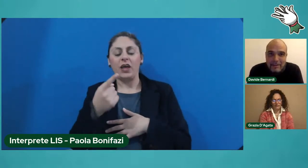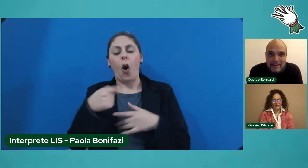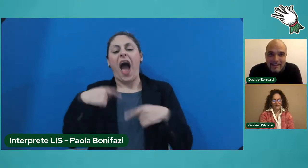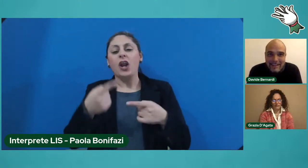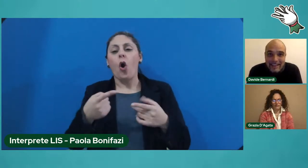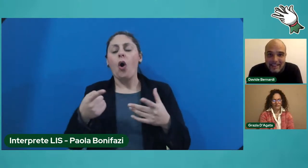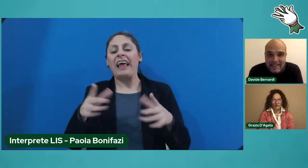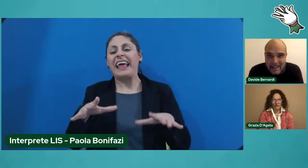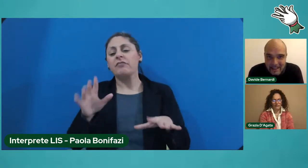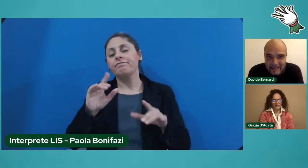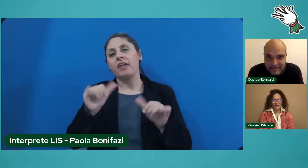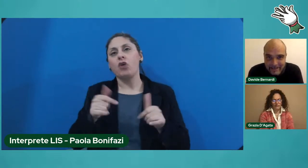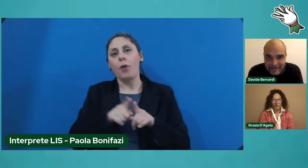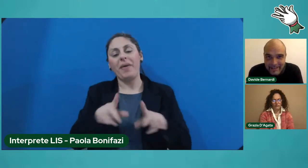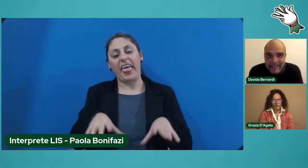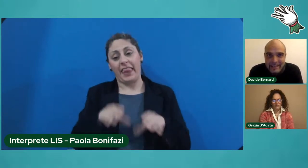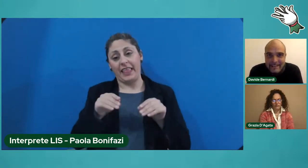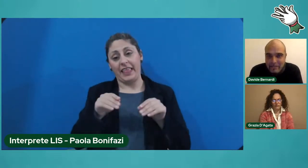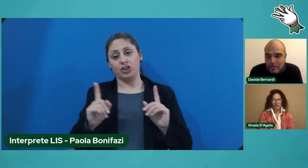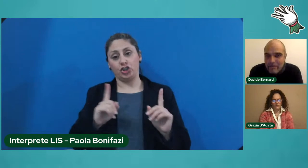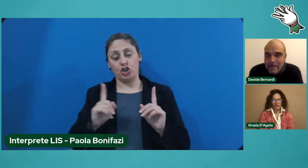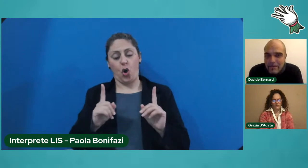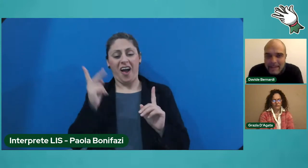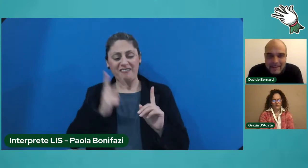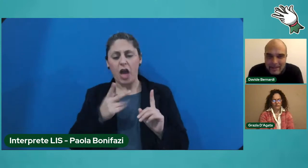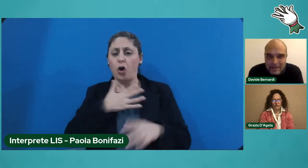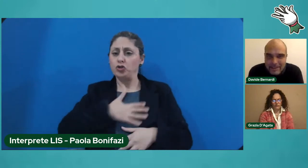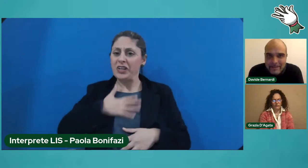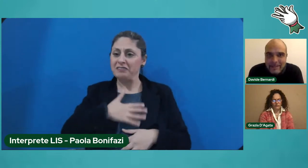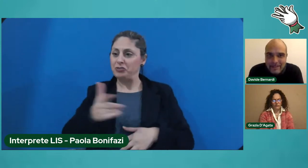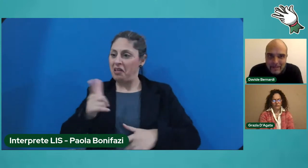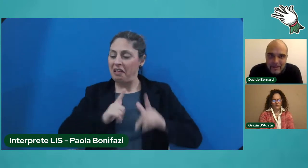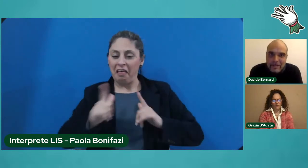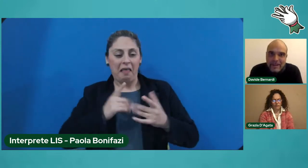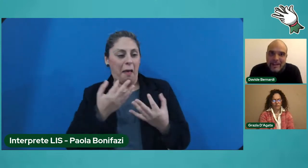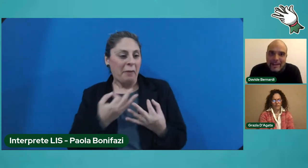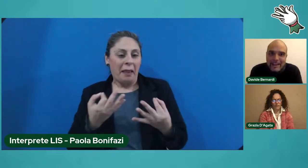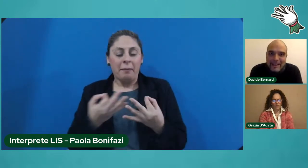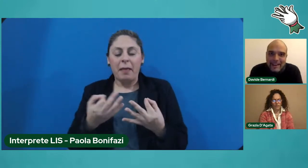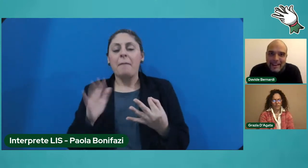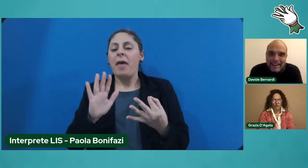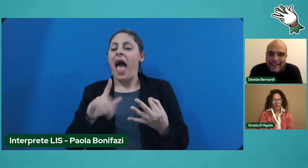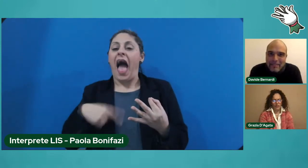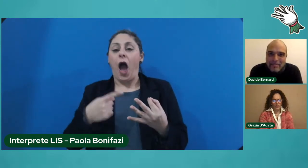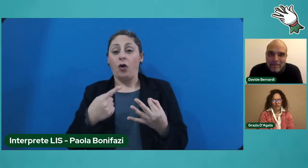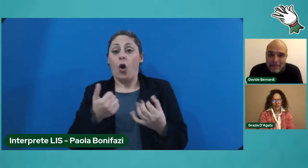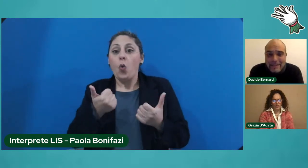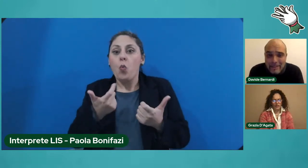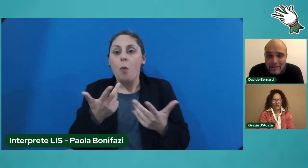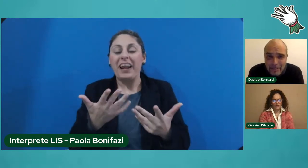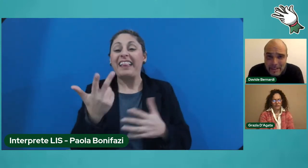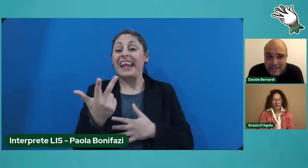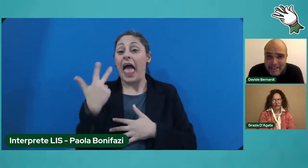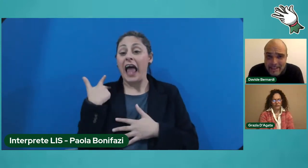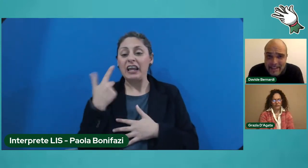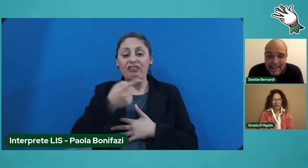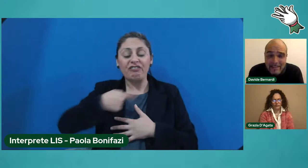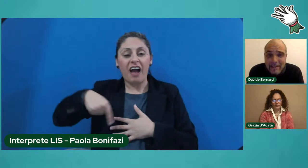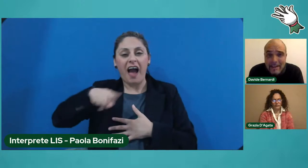iniziale. Seppure abbiamo tante soddisfazioni e appunto tanti numeri, 3 anni fa erano